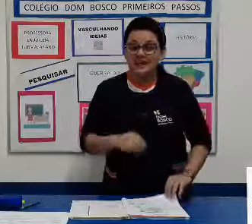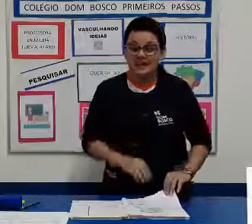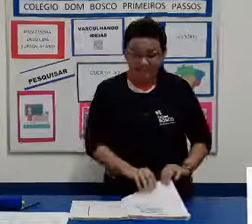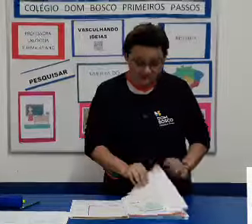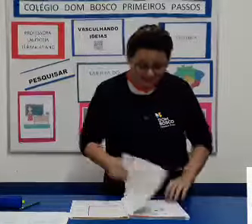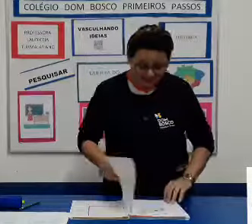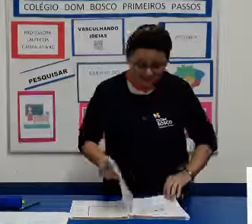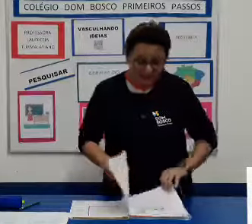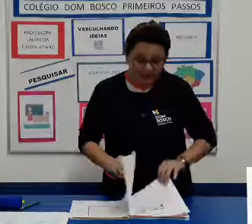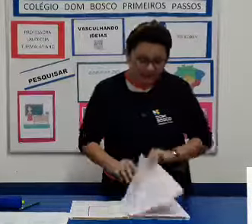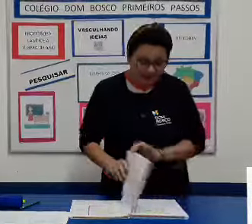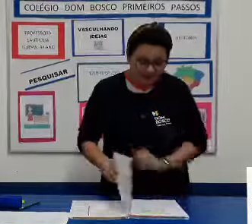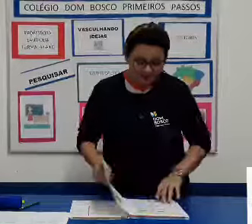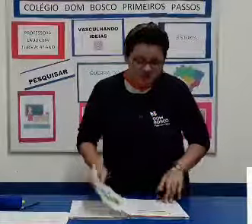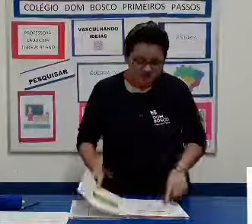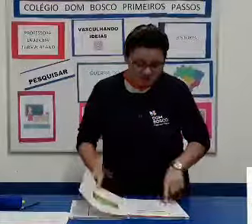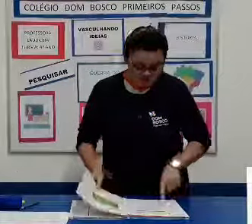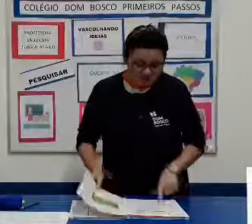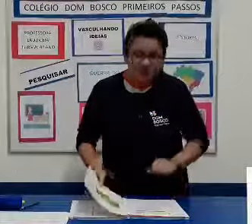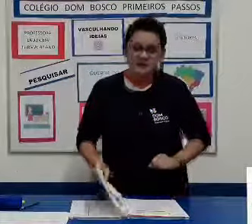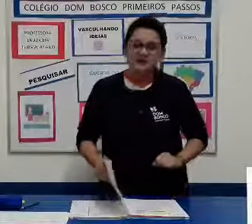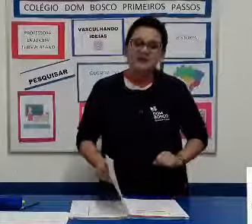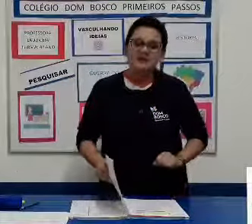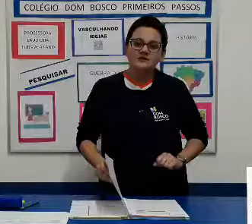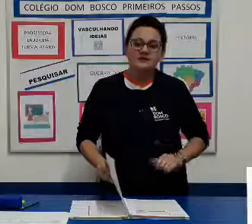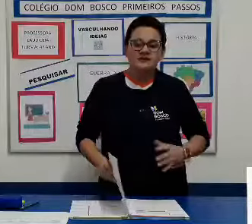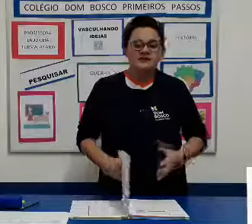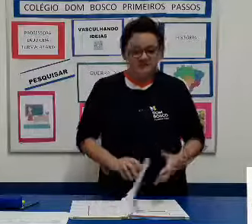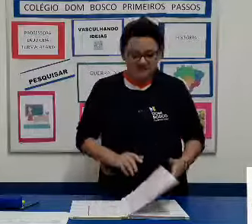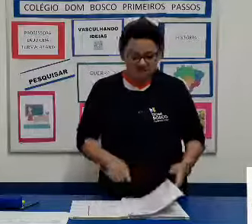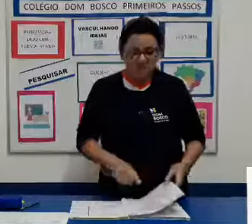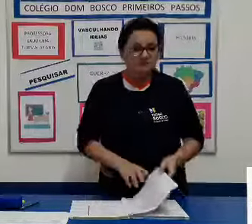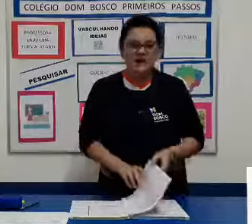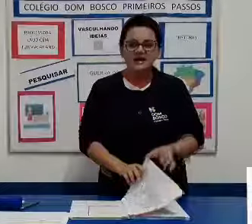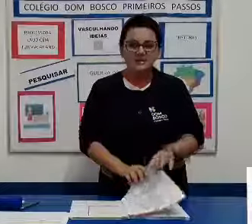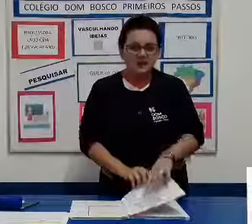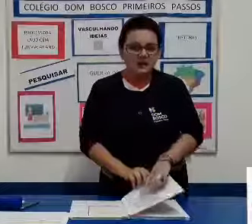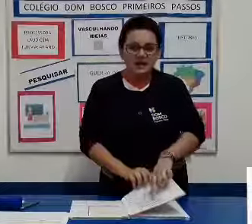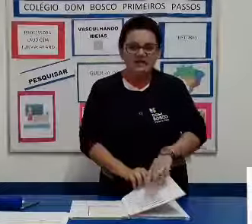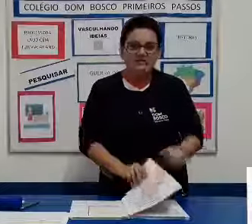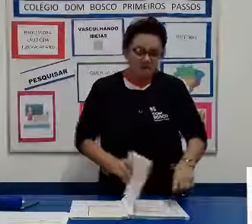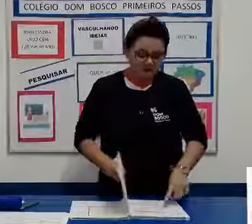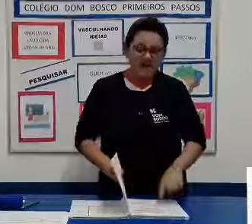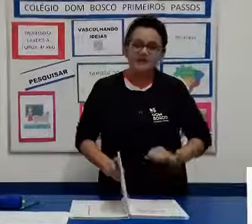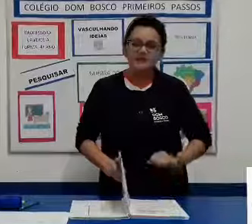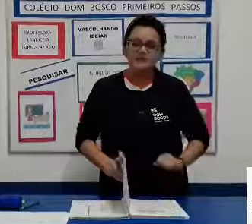naquela tabela da página 144. Então, vocês vão encontrar a resposta aqui na